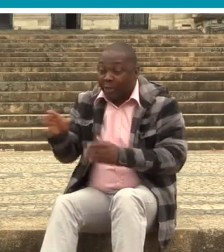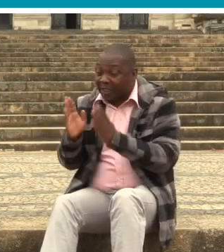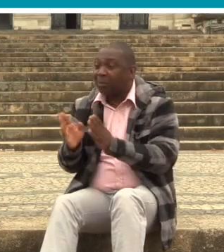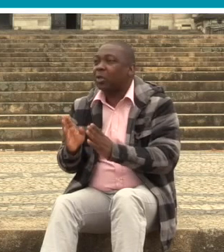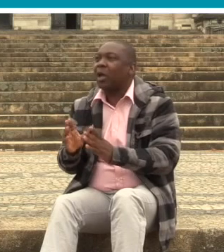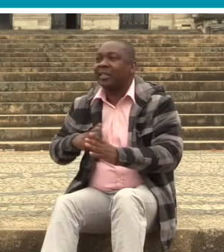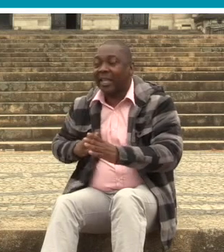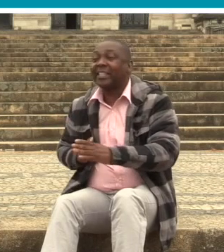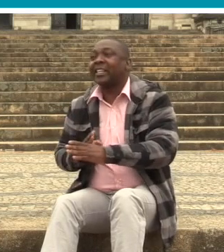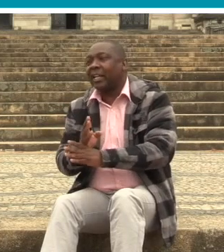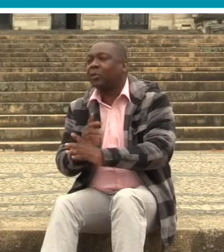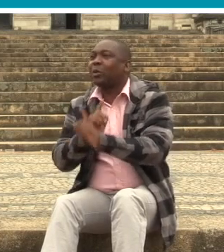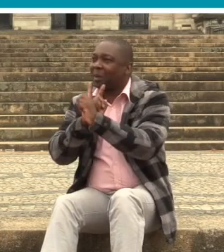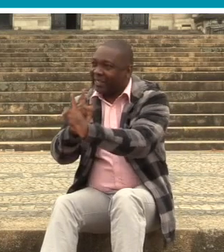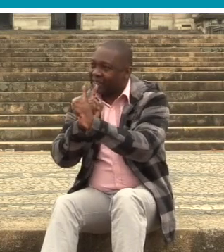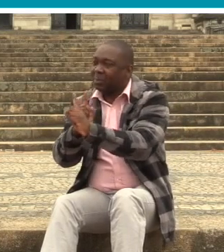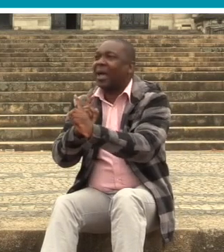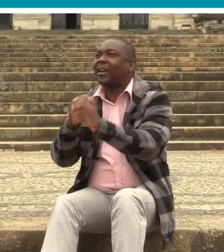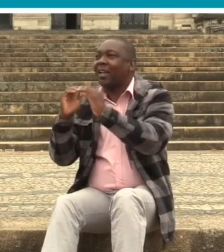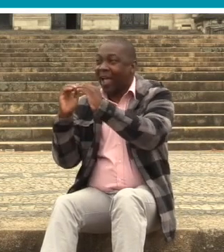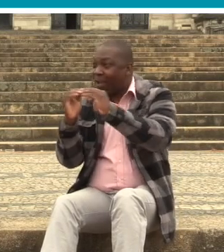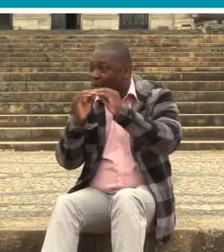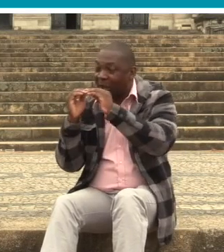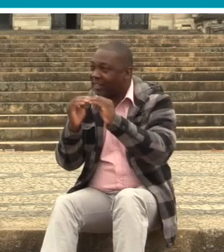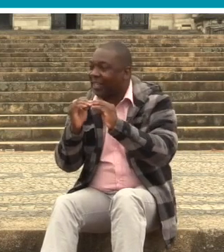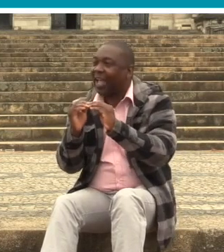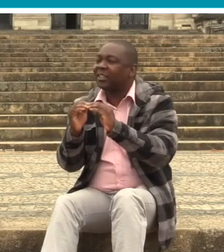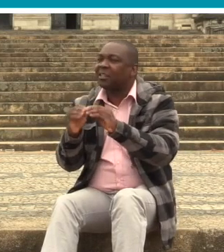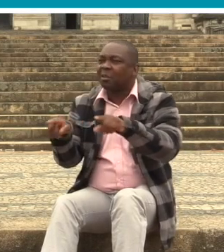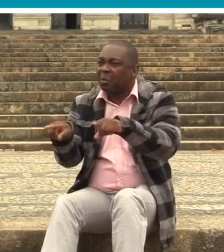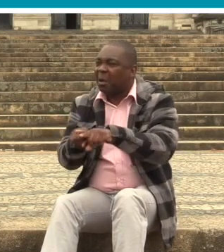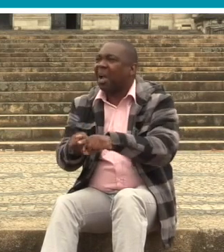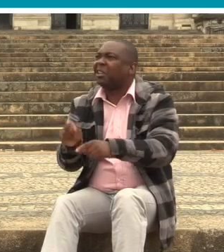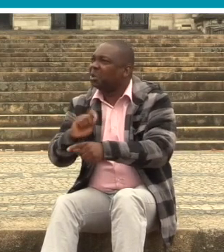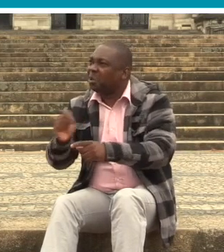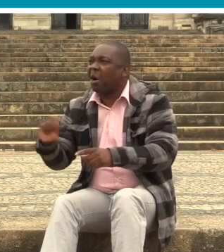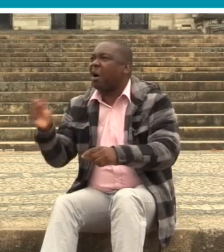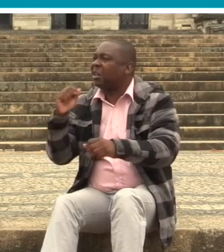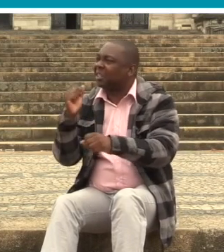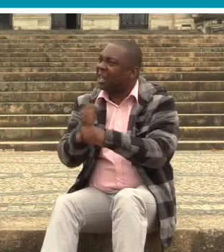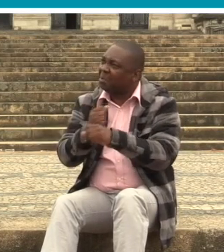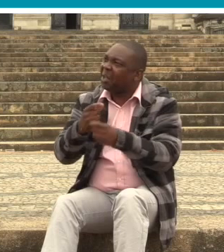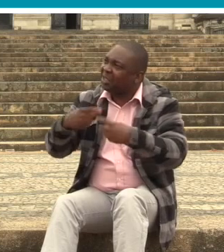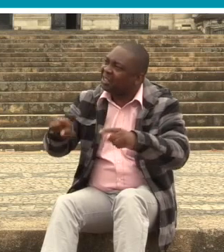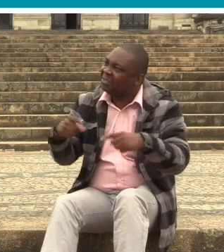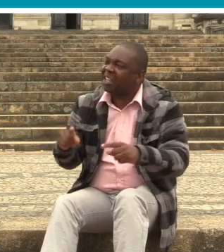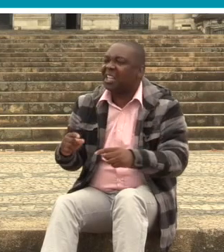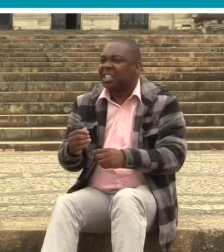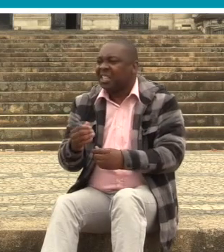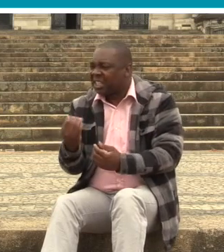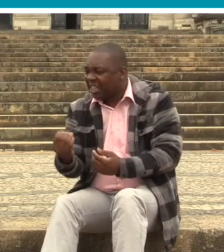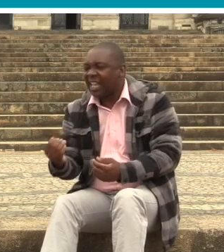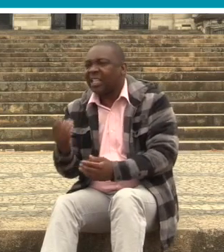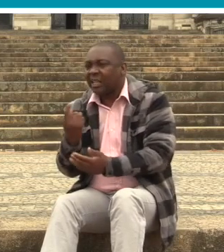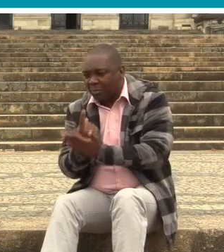e velhos. Então, essas pessoas têm direito à participação igual na